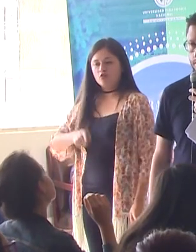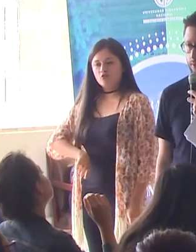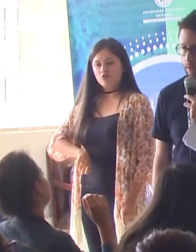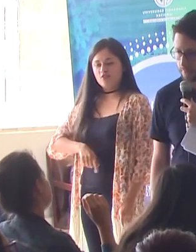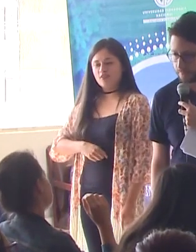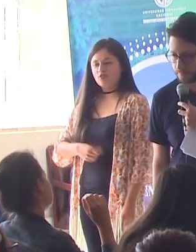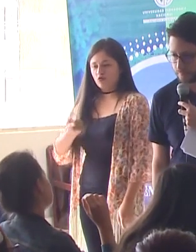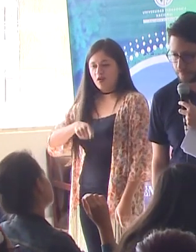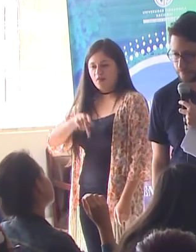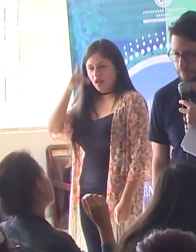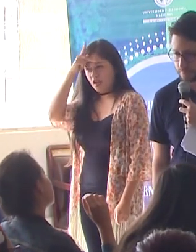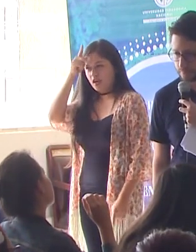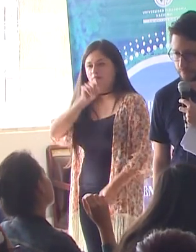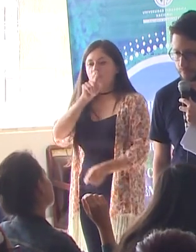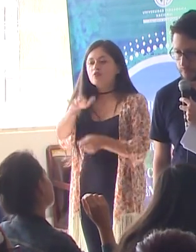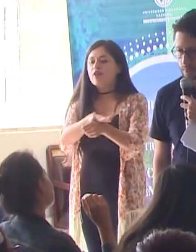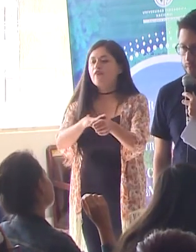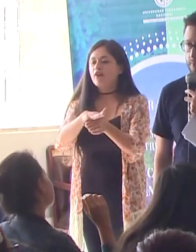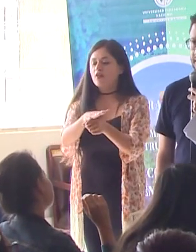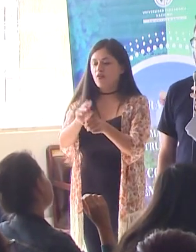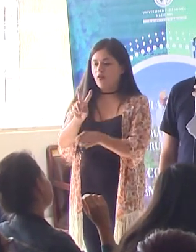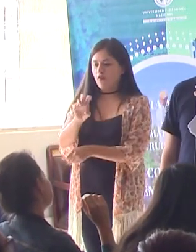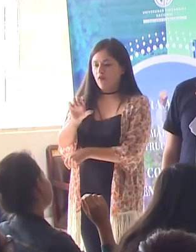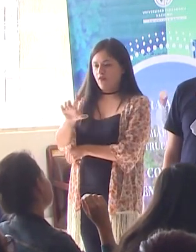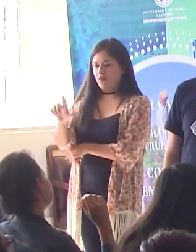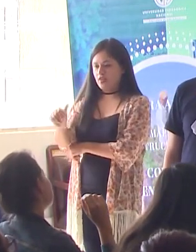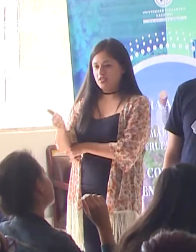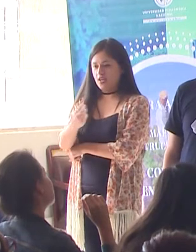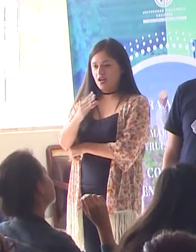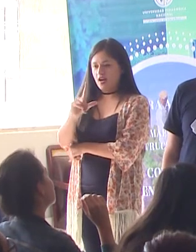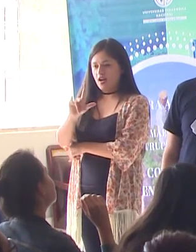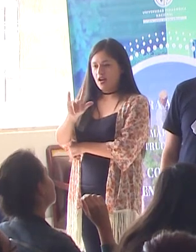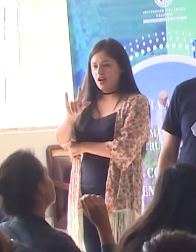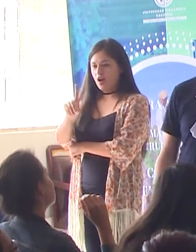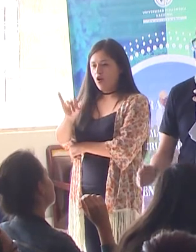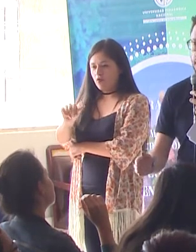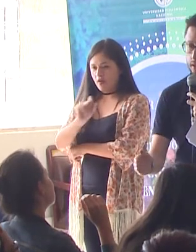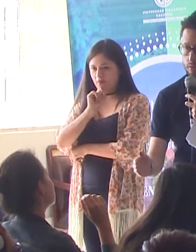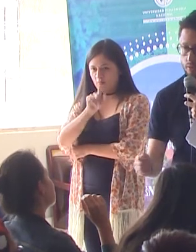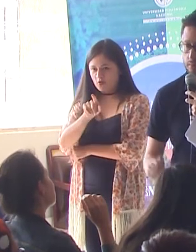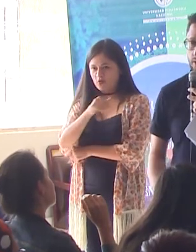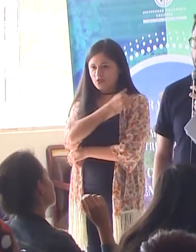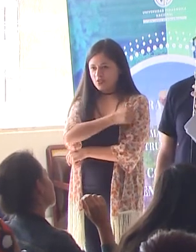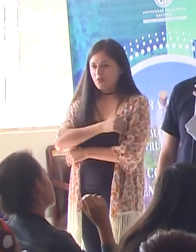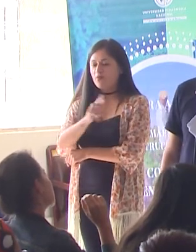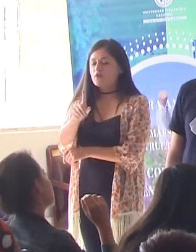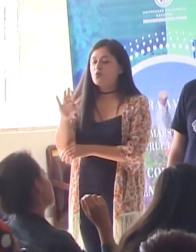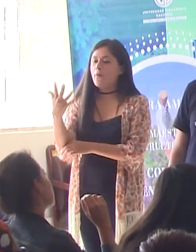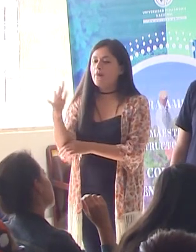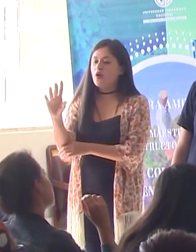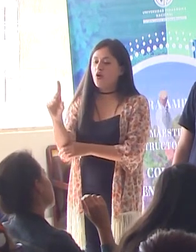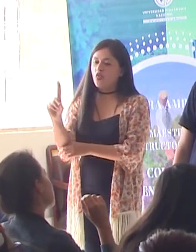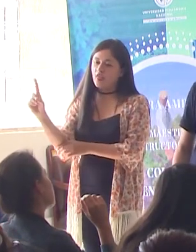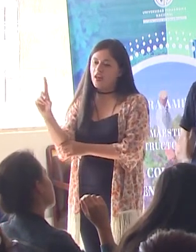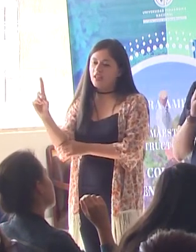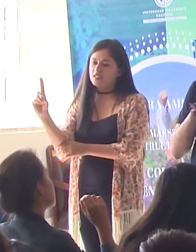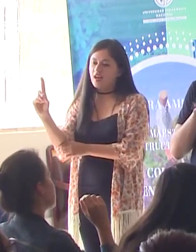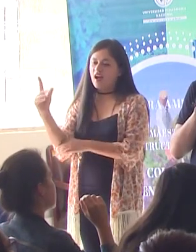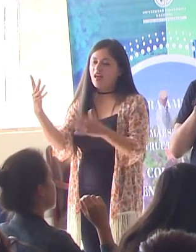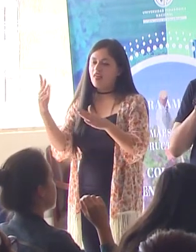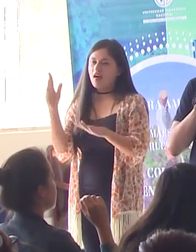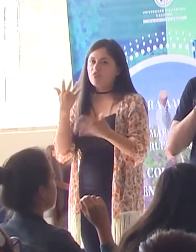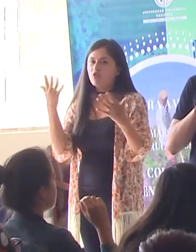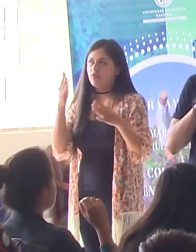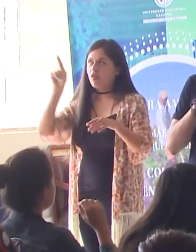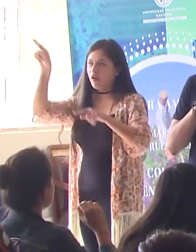barrio villa claudia ok me podrías indicar con tu mano derecha hacia dónde queda villa claudia